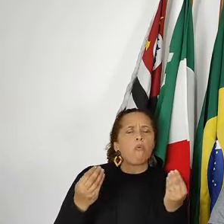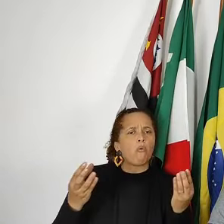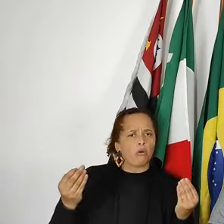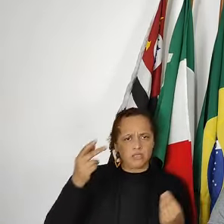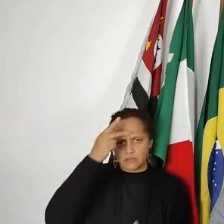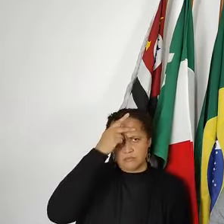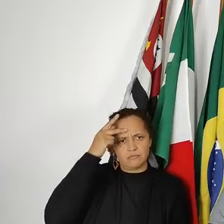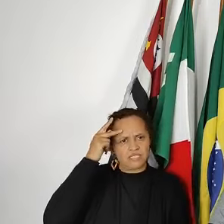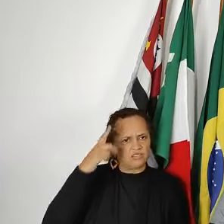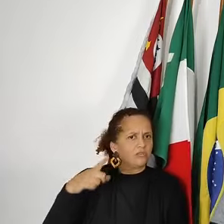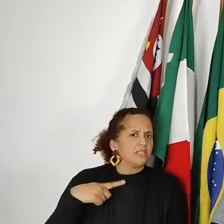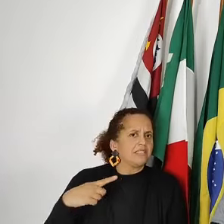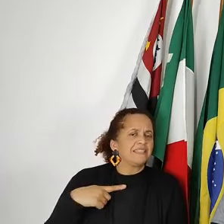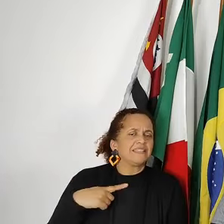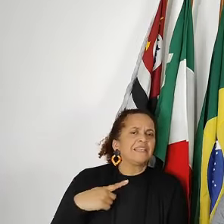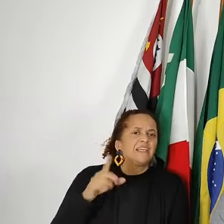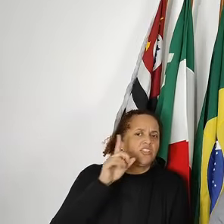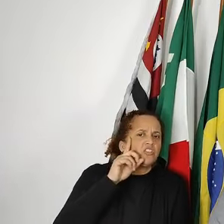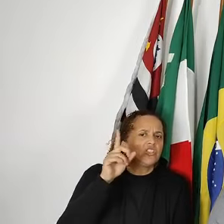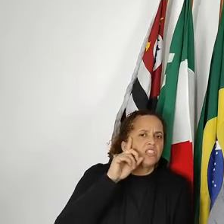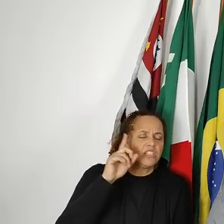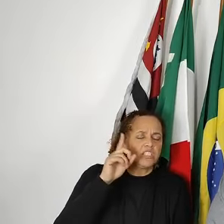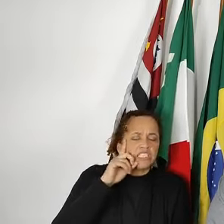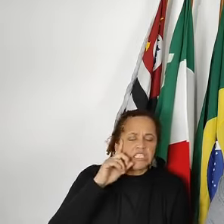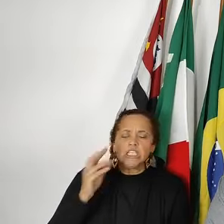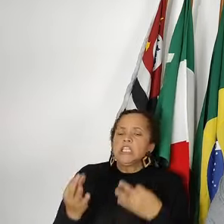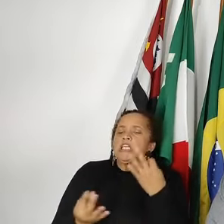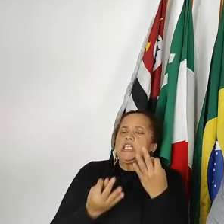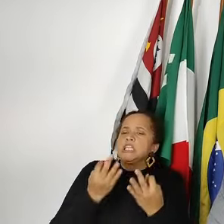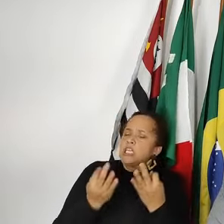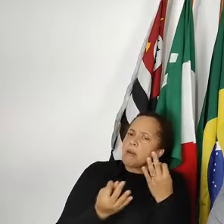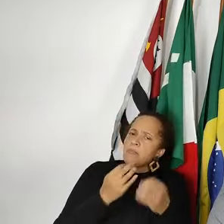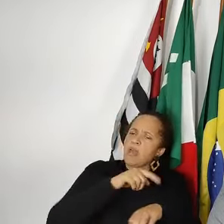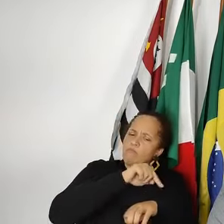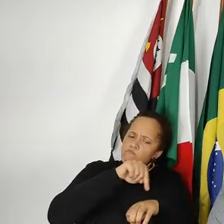fazem do seu dia a dia horas reservadas para a terapia, para